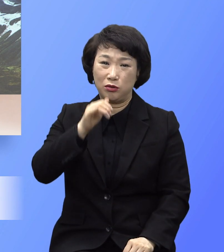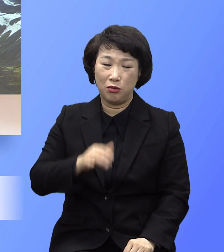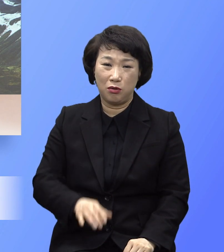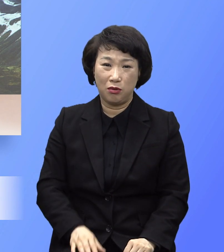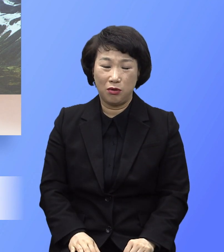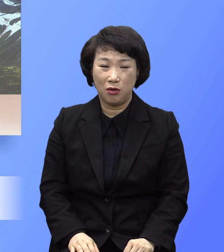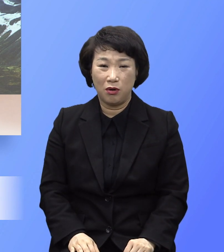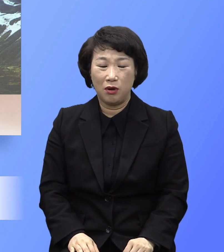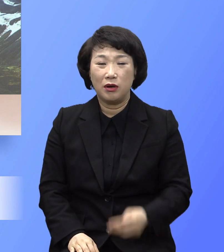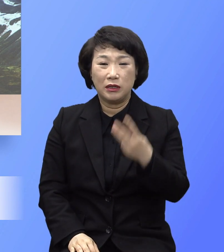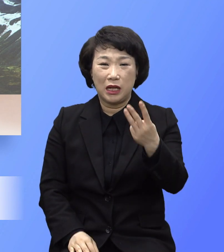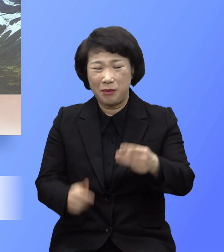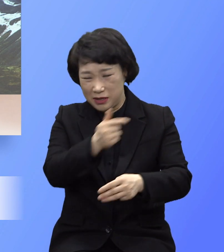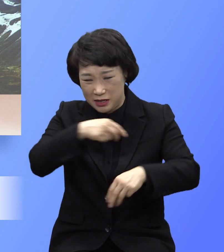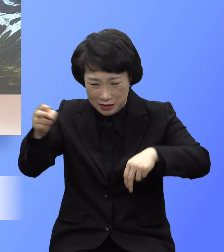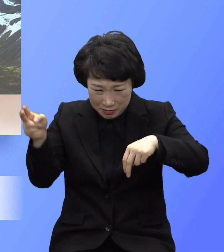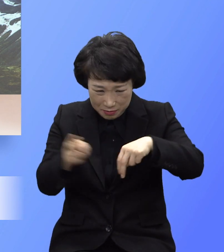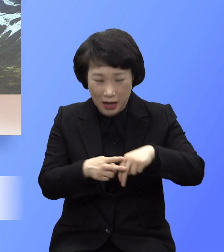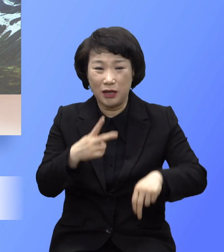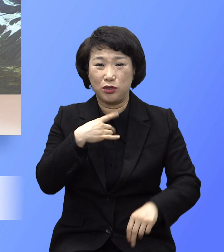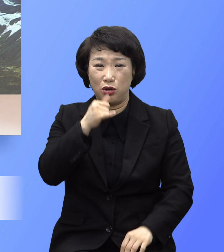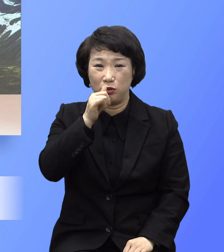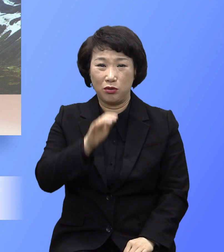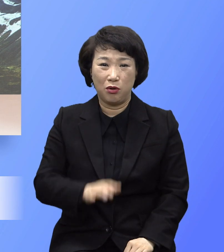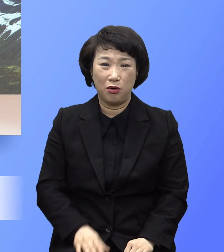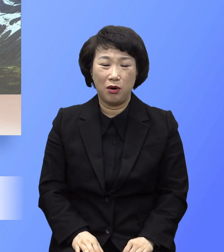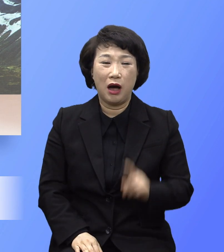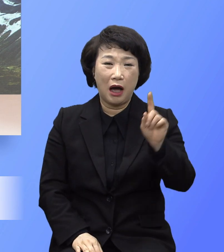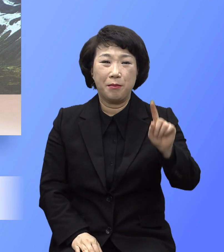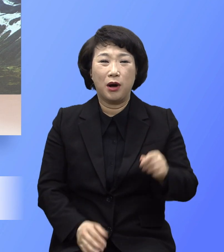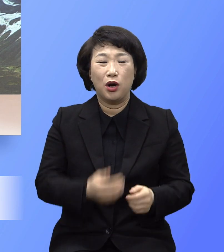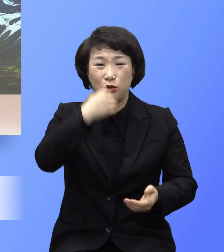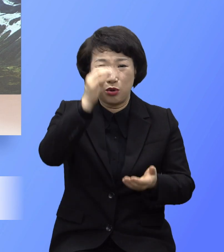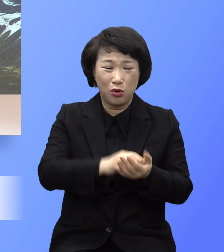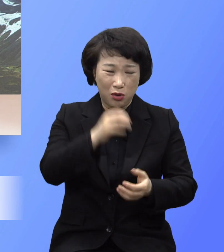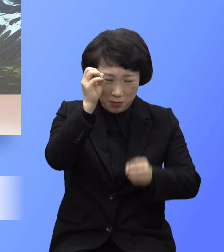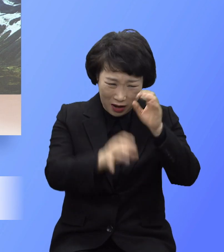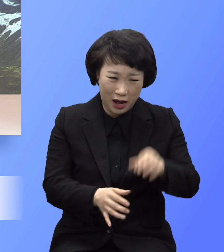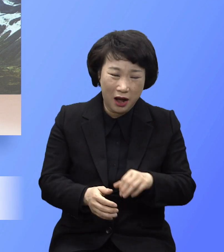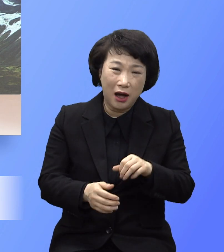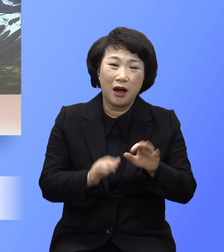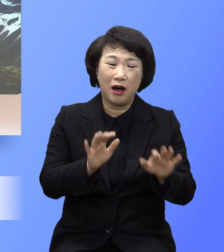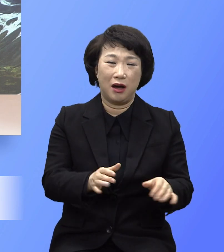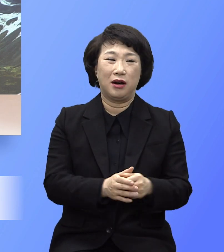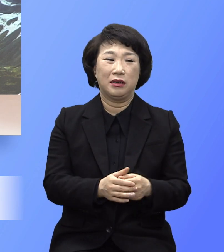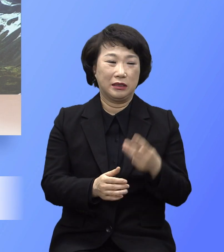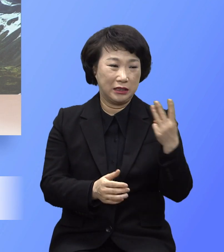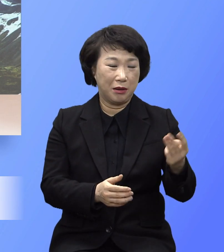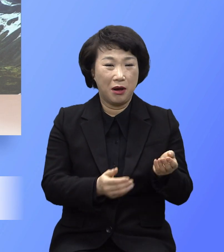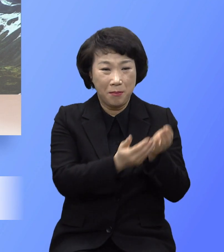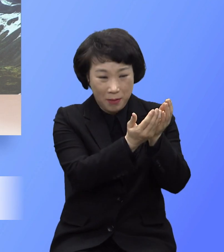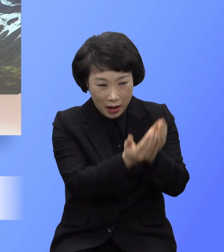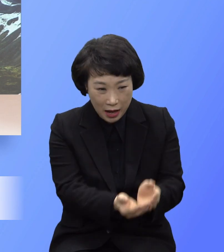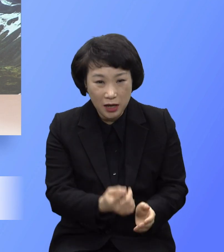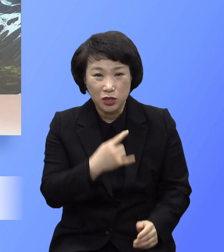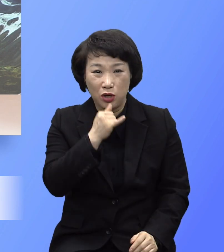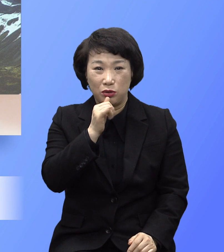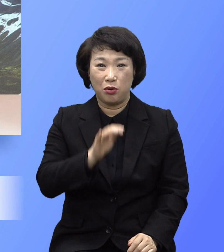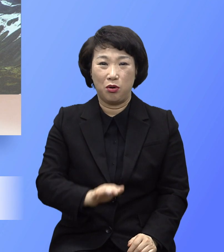맞았으며 3번 태장으로 맞고 1번 돌로 맞고 3번